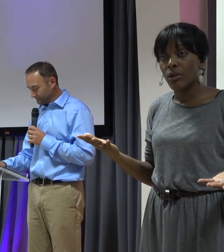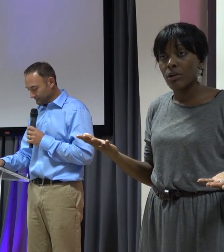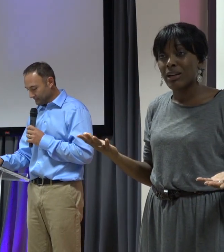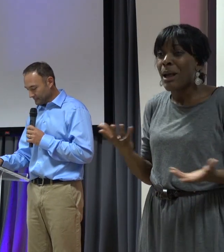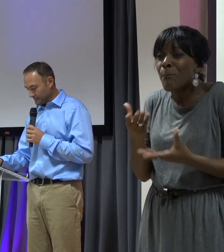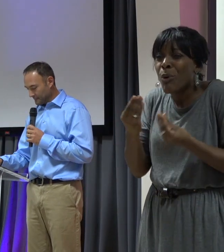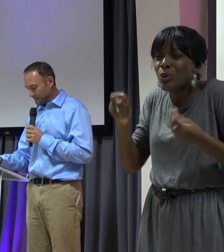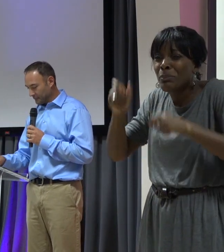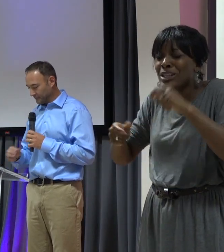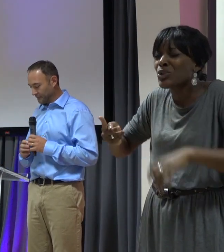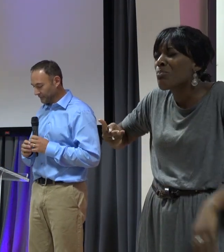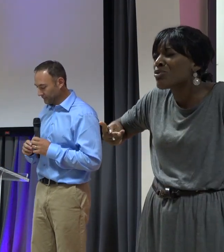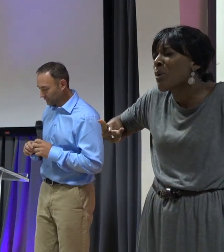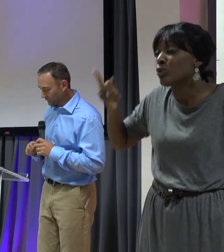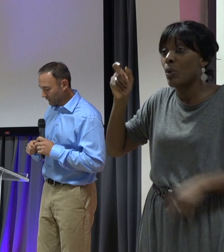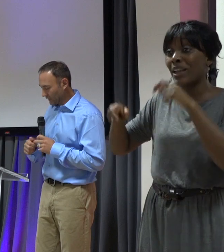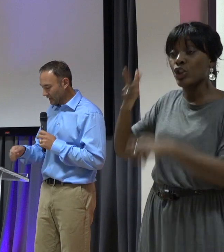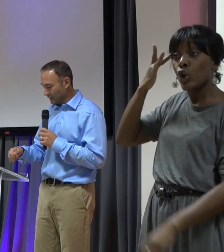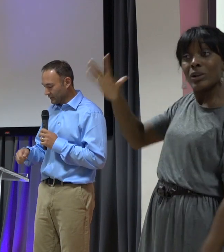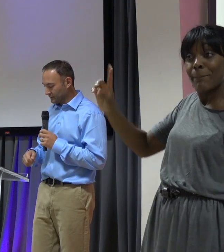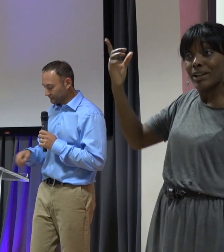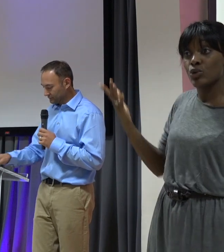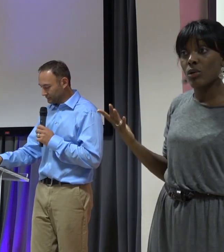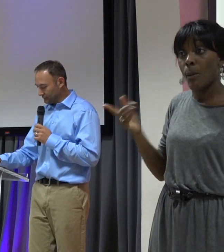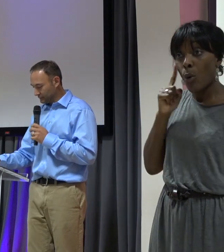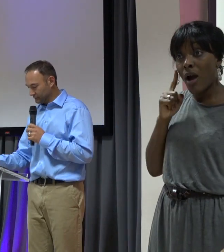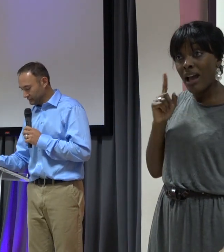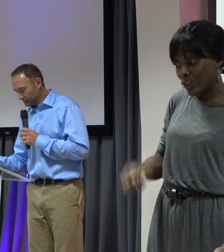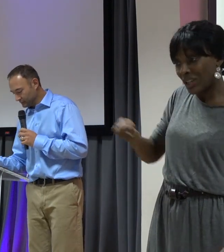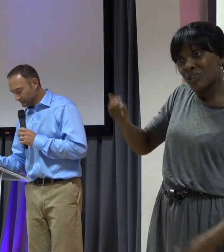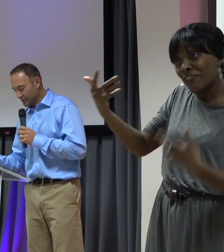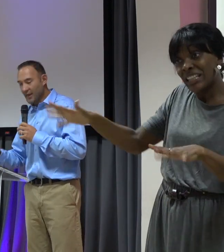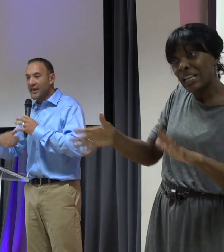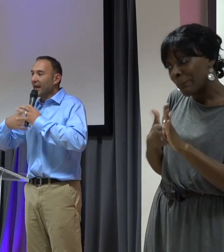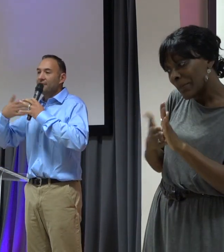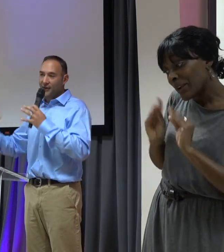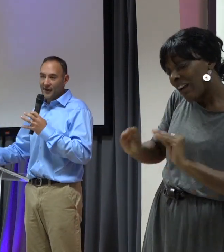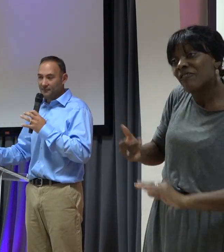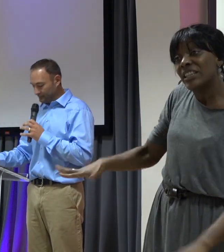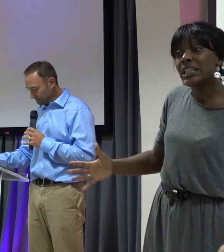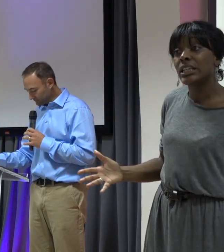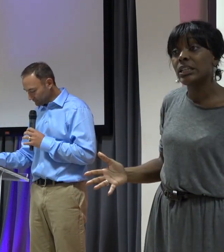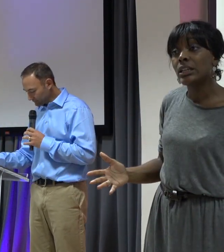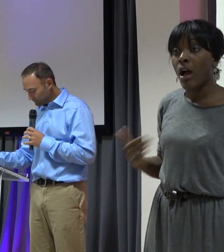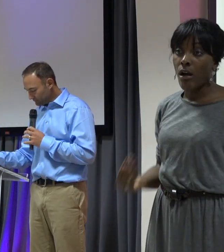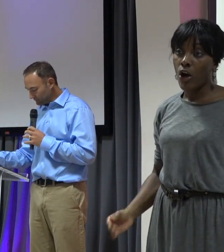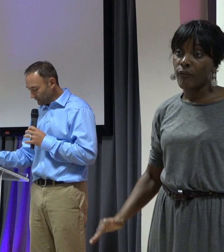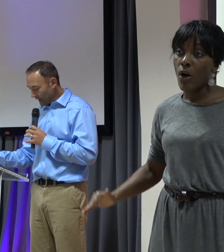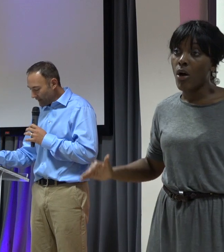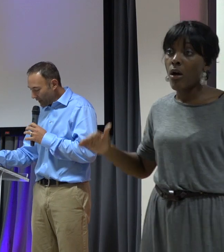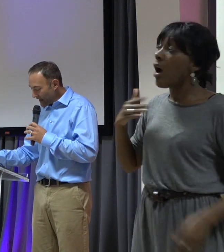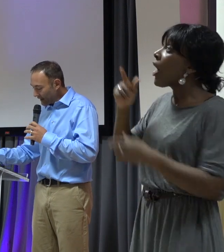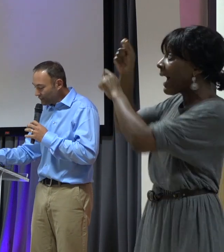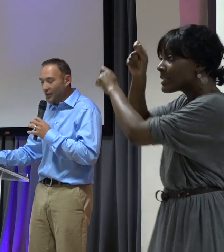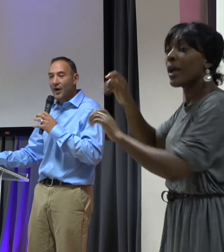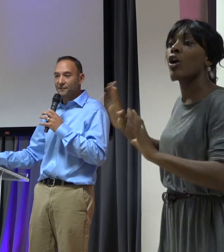Et donc notre pays tourne en rond parce que les gens ne connaissent pas Dieu. then they can't fear him. et ils ne peuvent pas le craindre. And